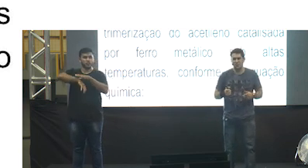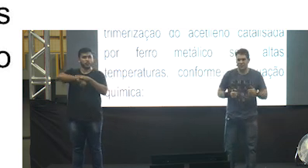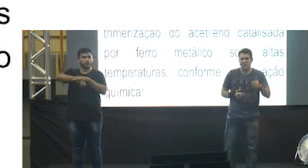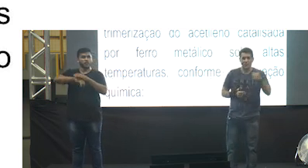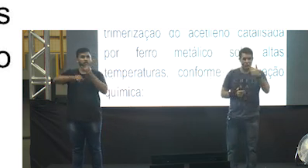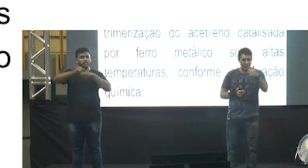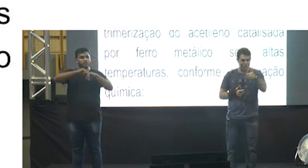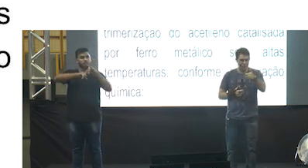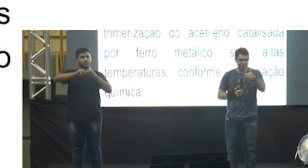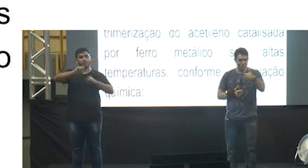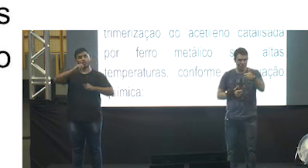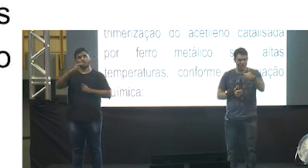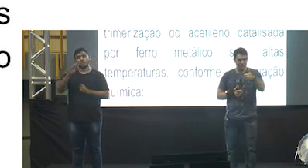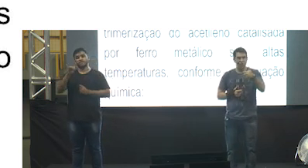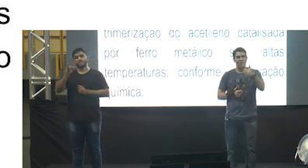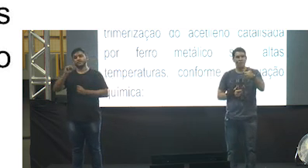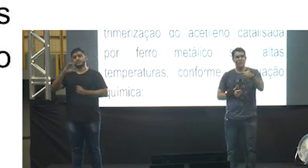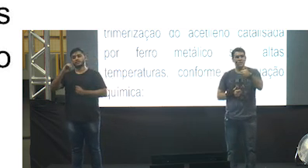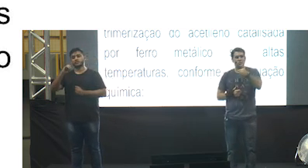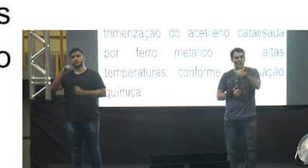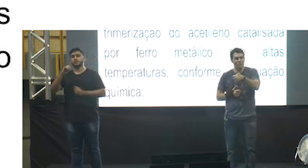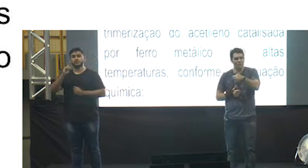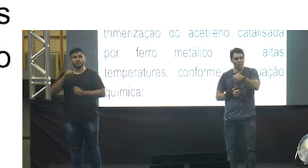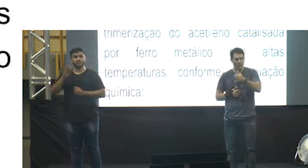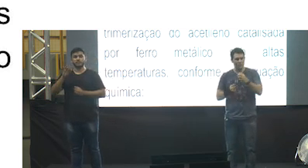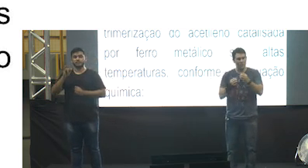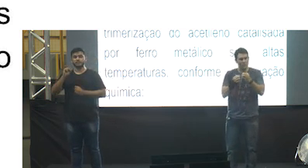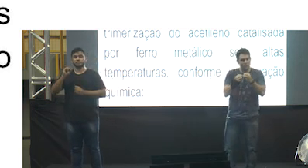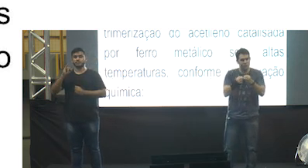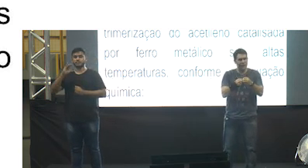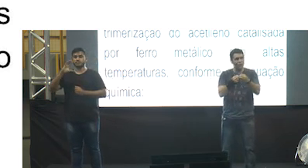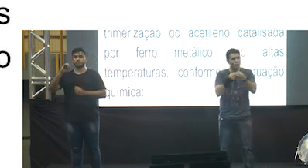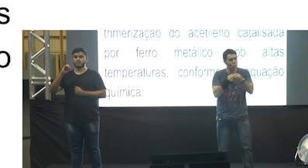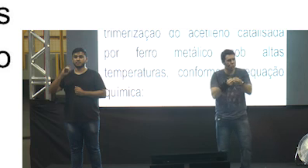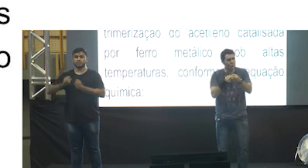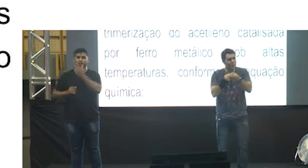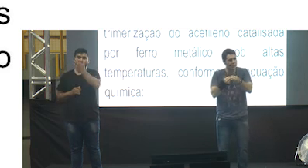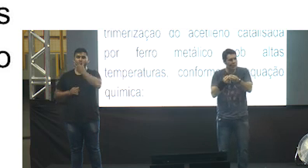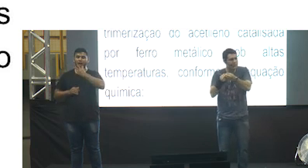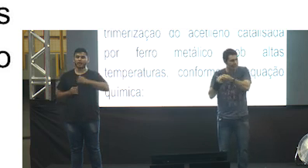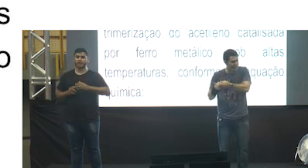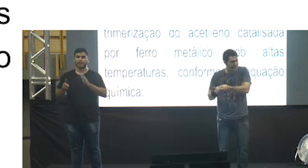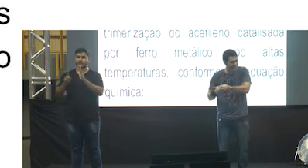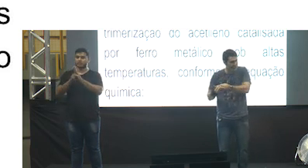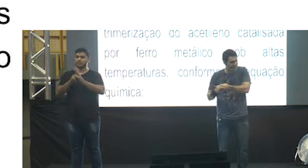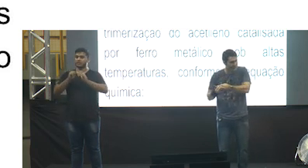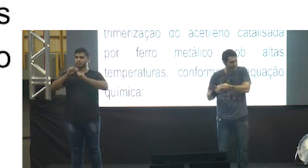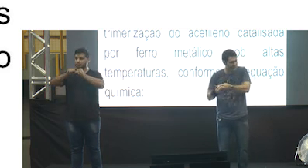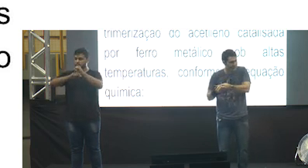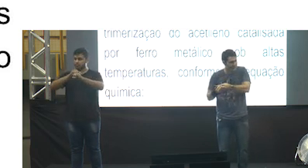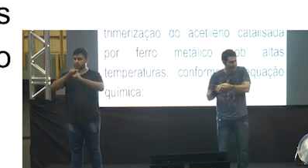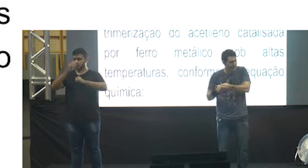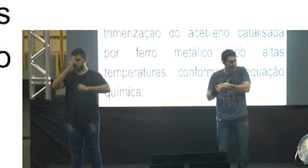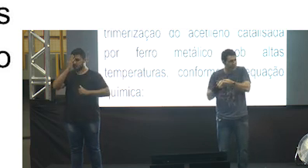físico? Físico. Porque processo químico é quando você altera a estrutura molecular da substância.